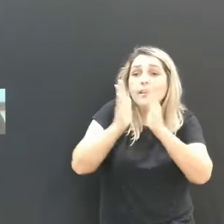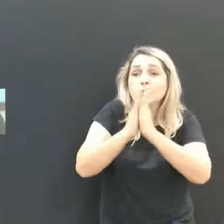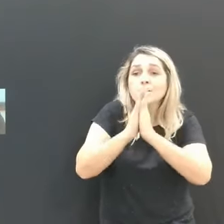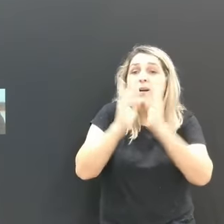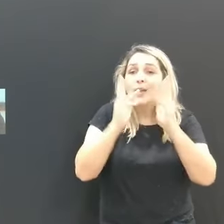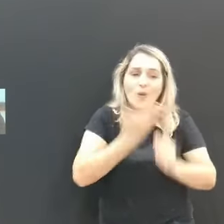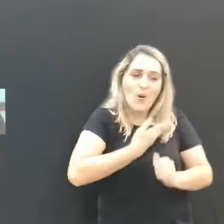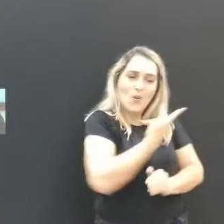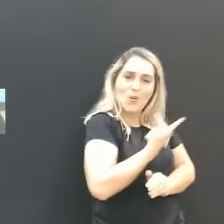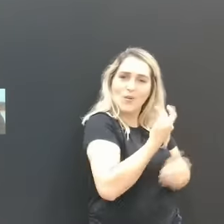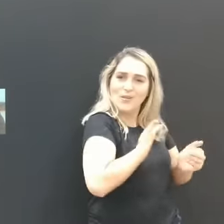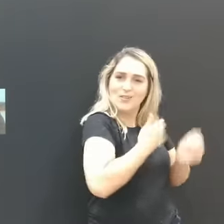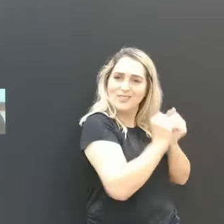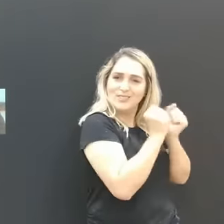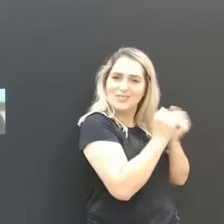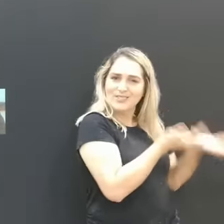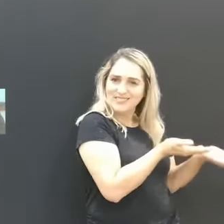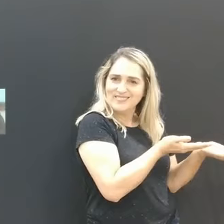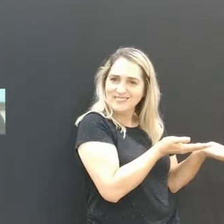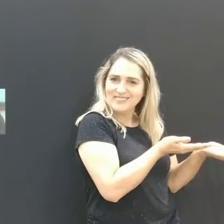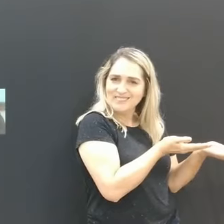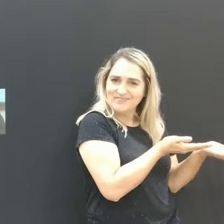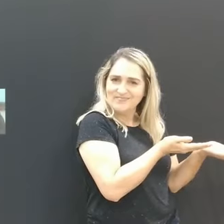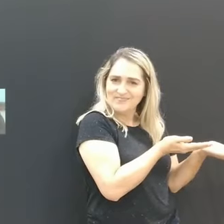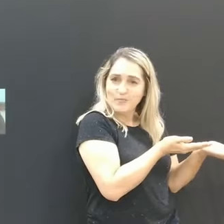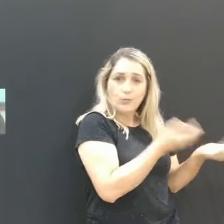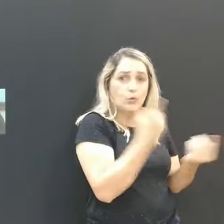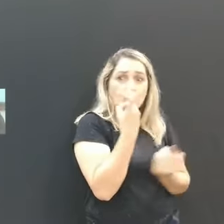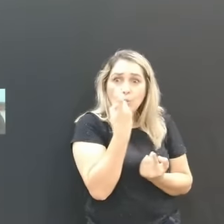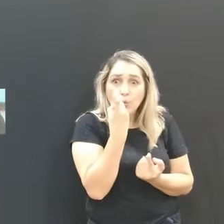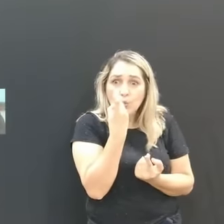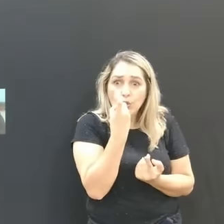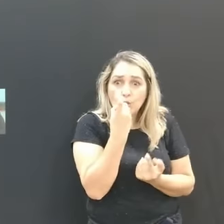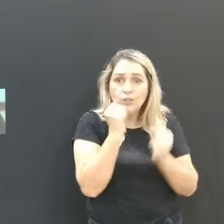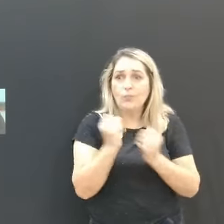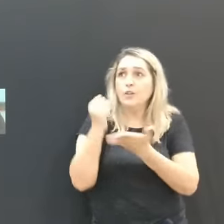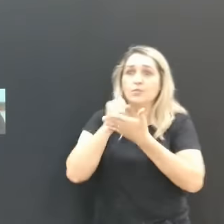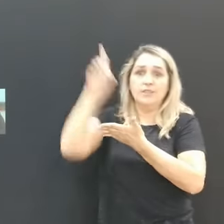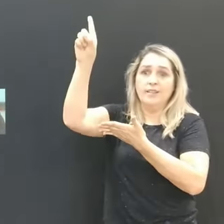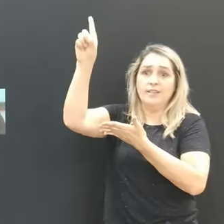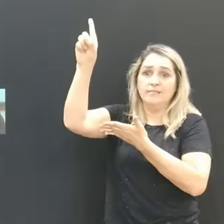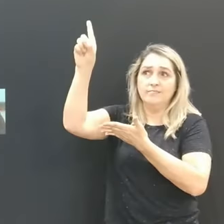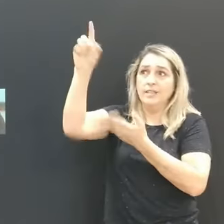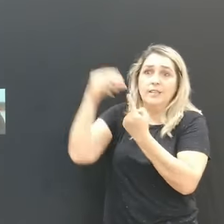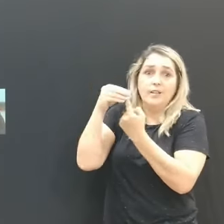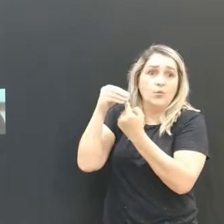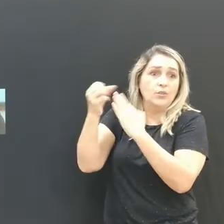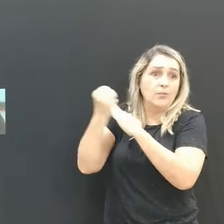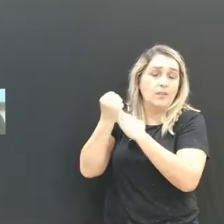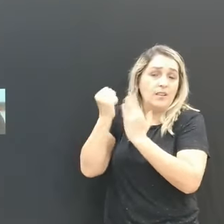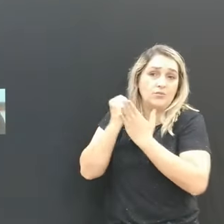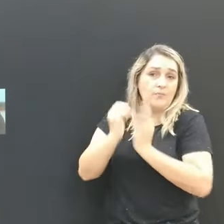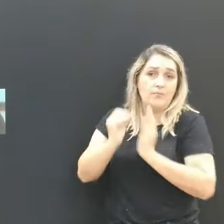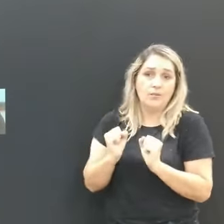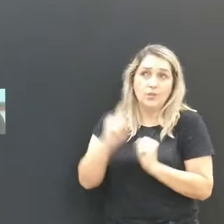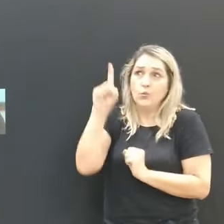precisamos praticar a oração. Igualzinho o amigo, aquele que você tem uma